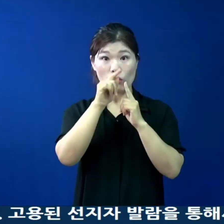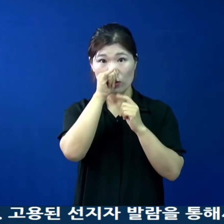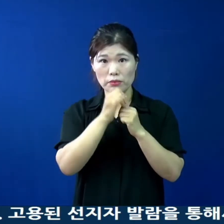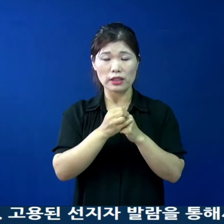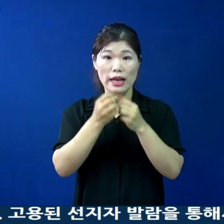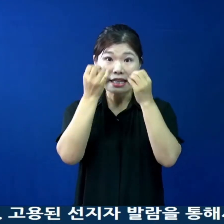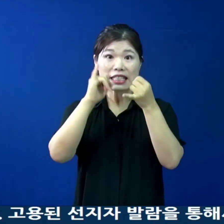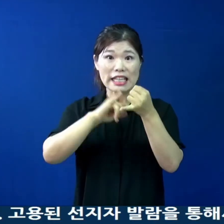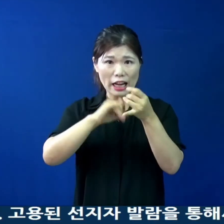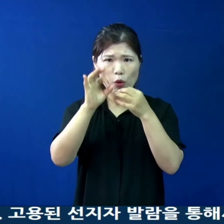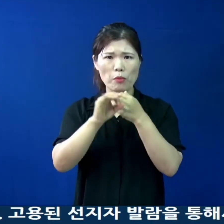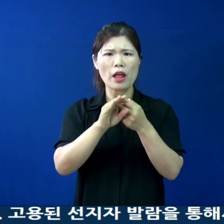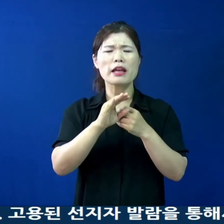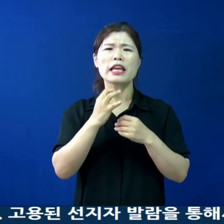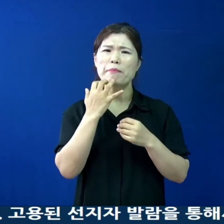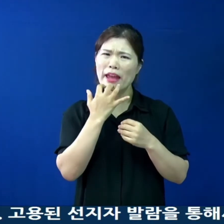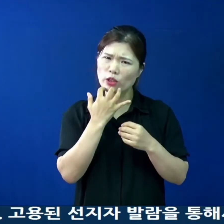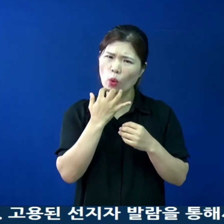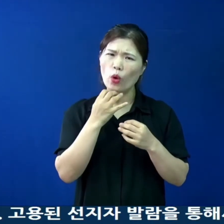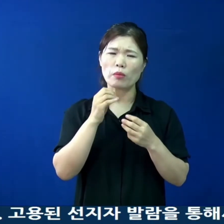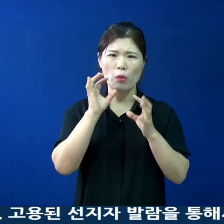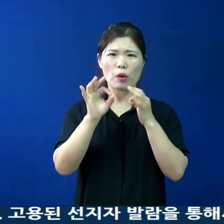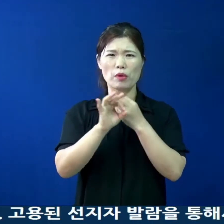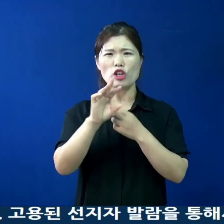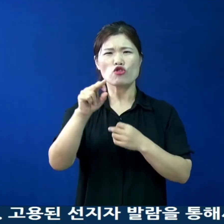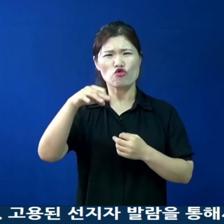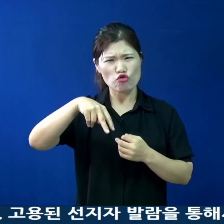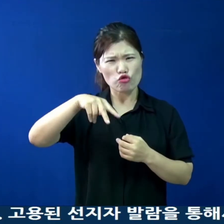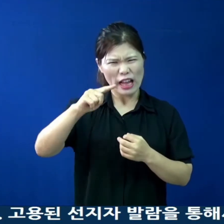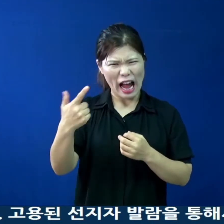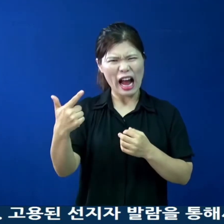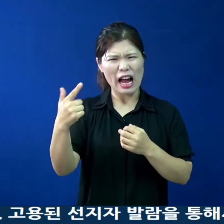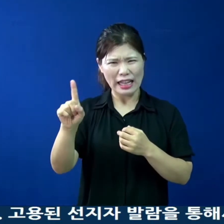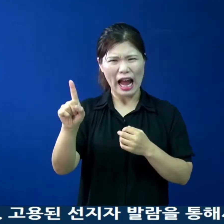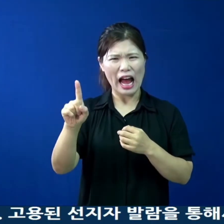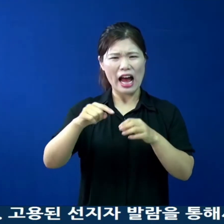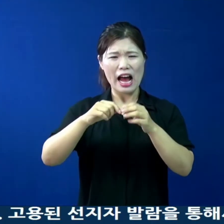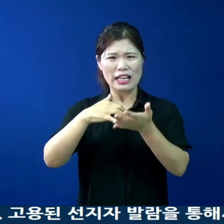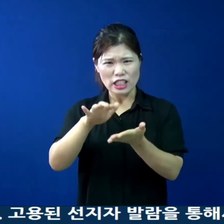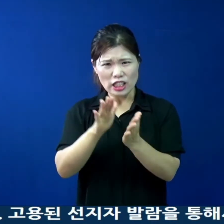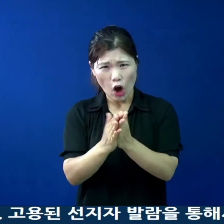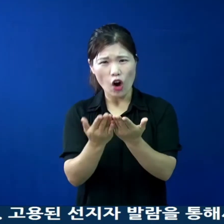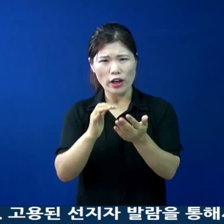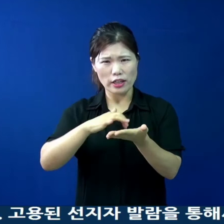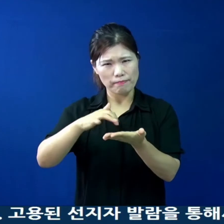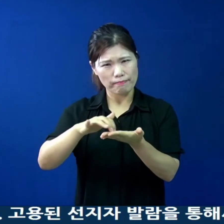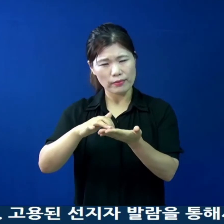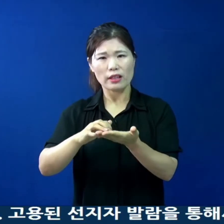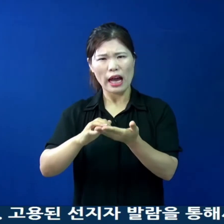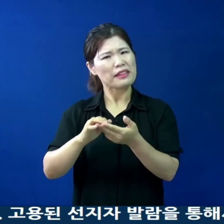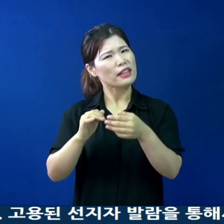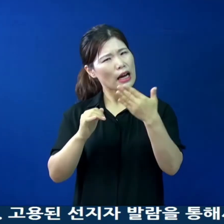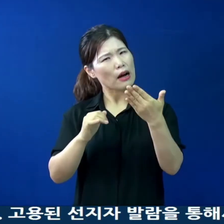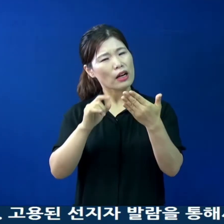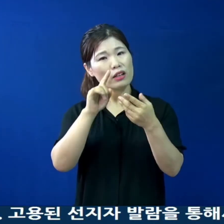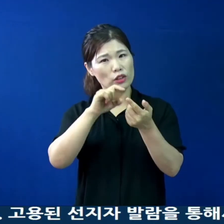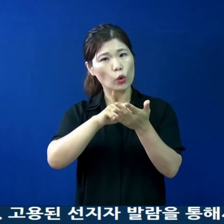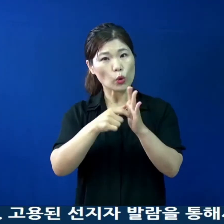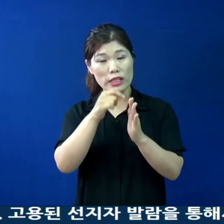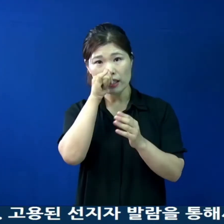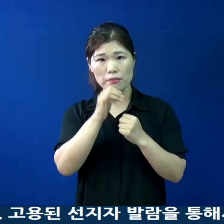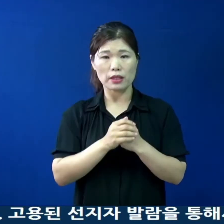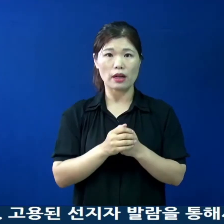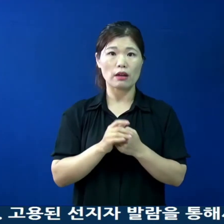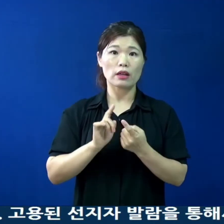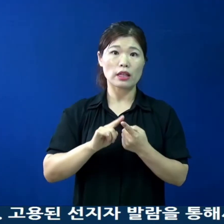베드로후서와 유다서와 계시록에도 나옵니다. 그를 어떻게 정의하냐면 발람에게 뇌물을 주었다는 정보와 함께